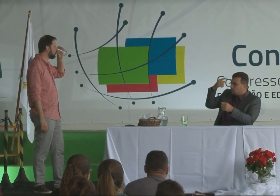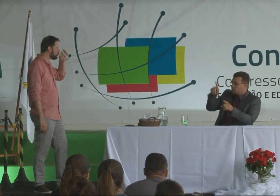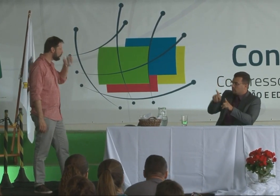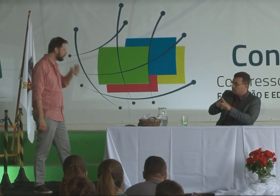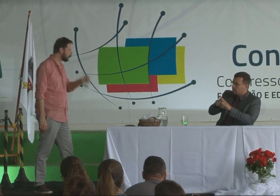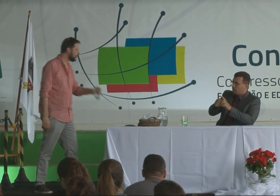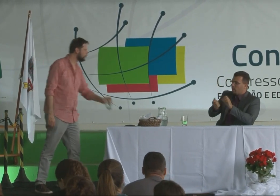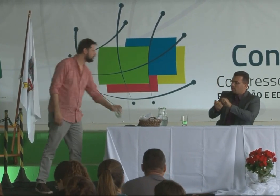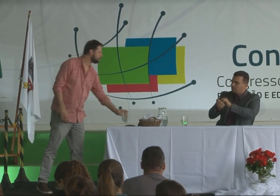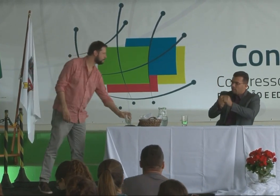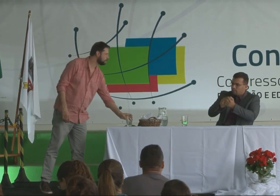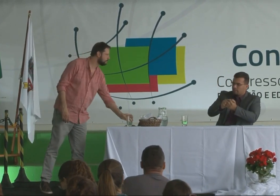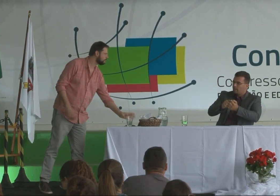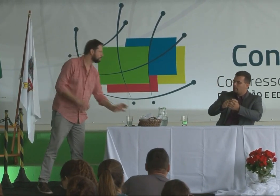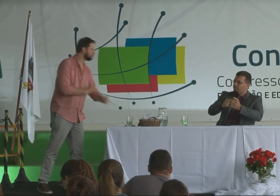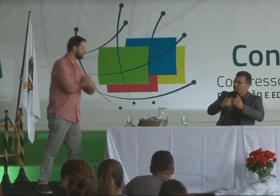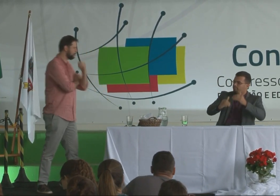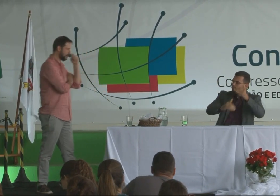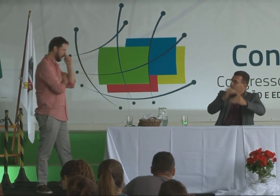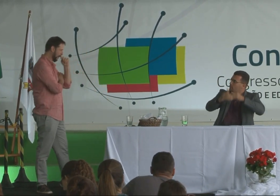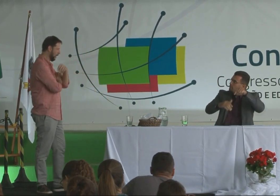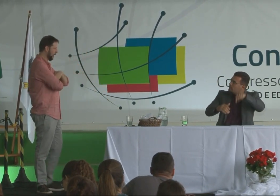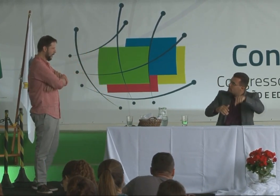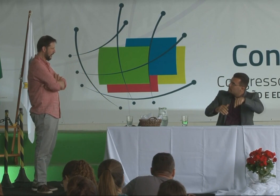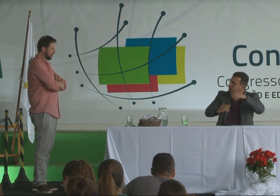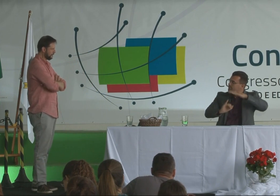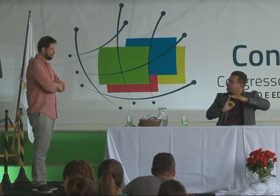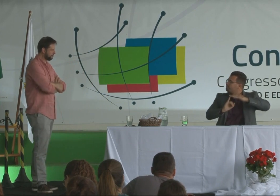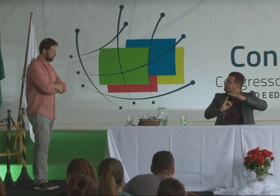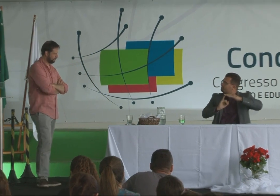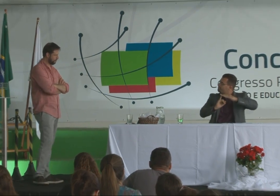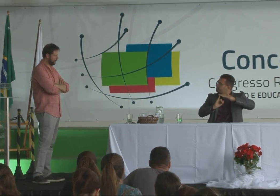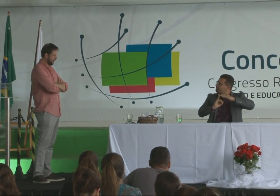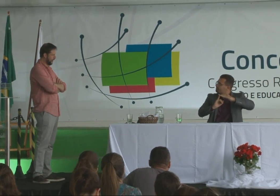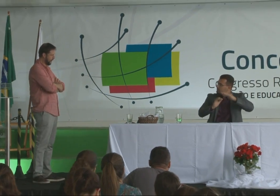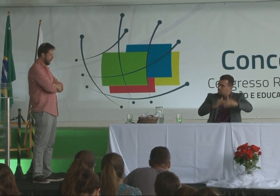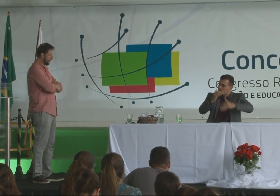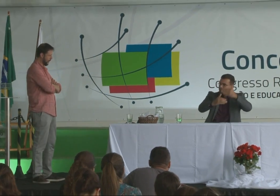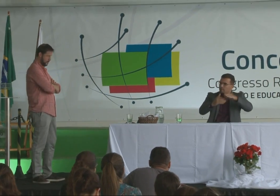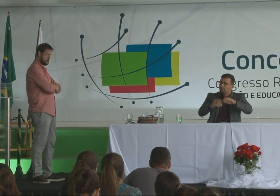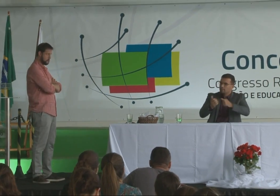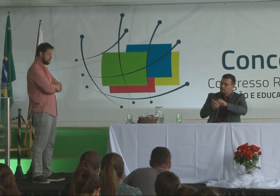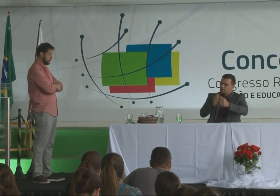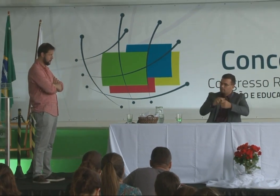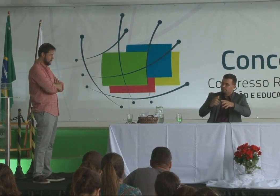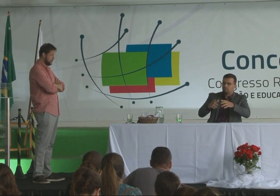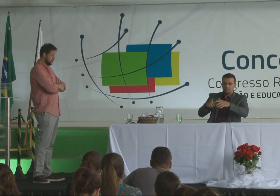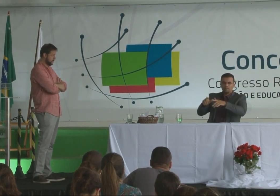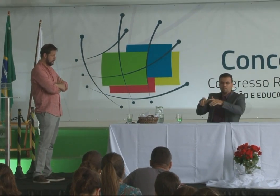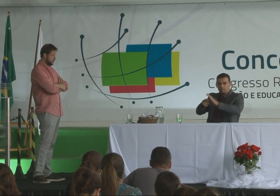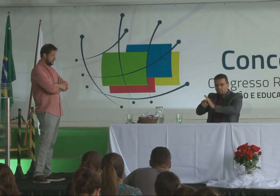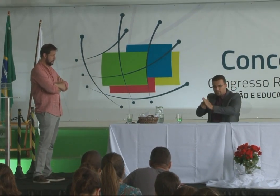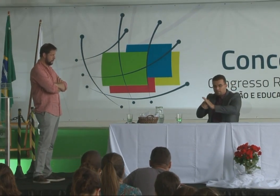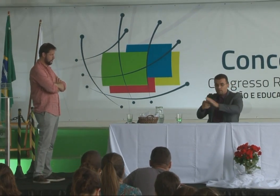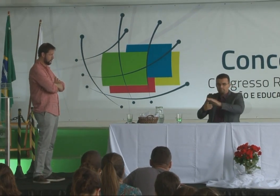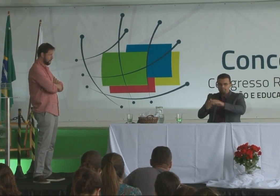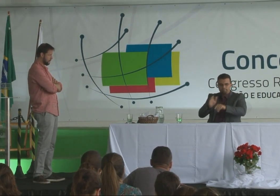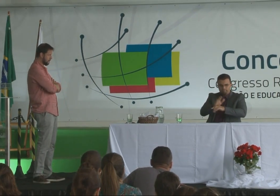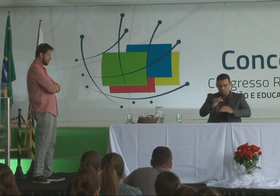Então, eu penso também nessa questão da educação. Principalmente aqui no Instituto. Então,